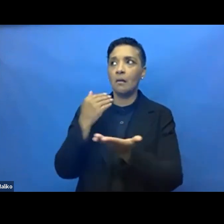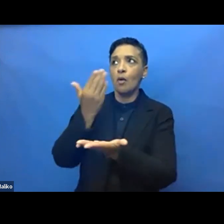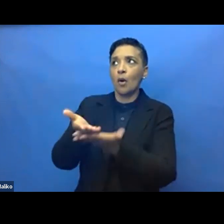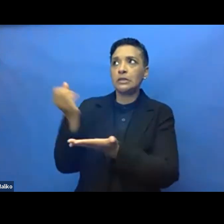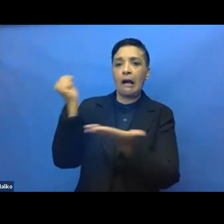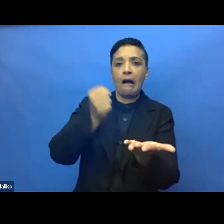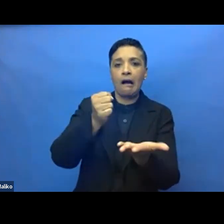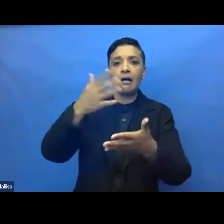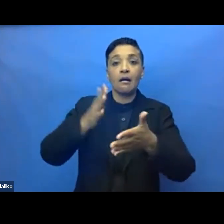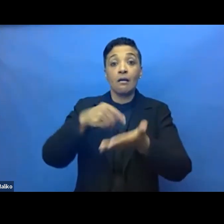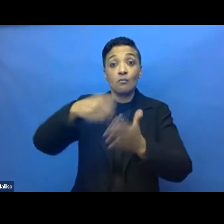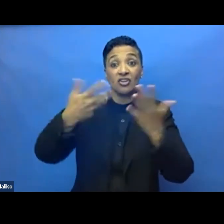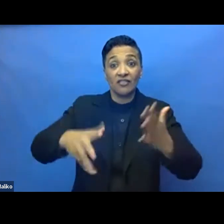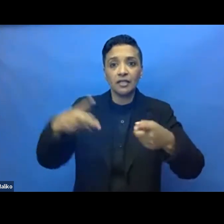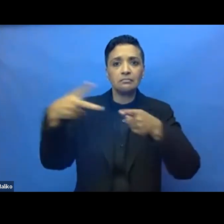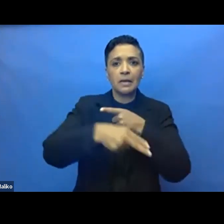les propositions.